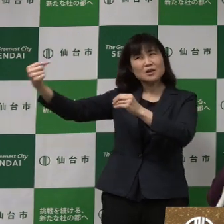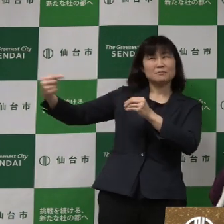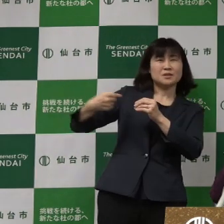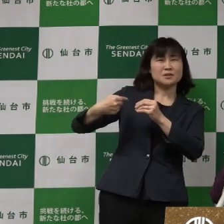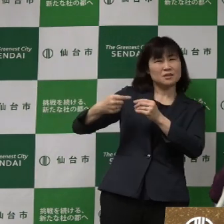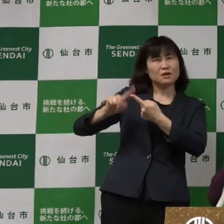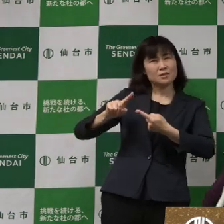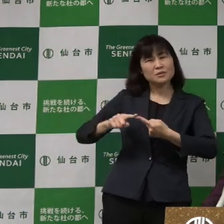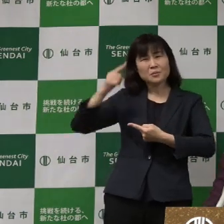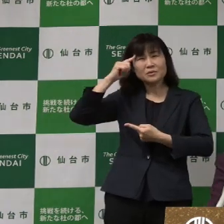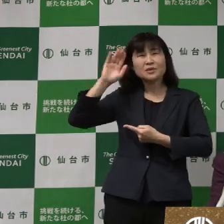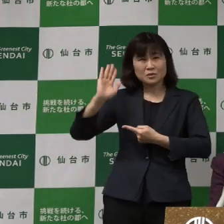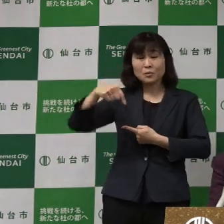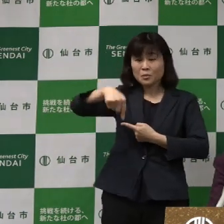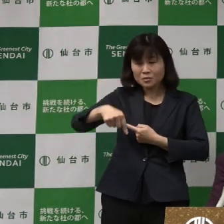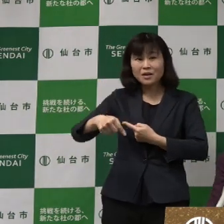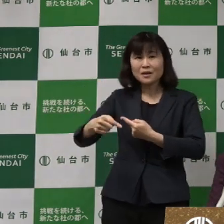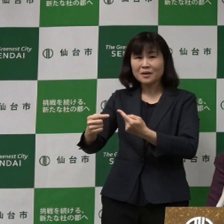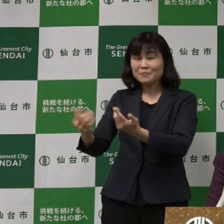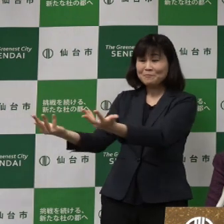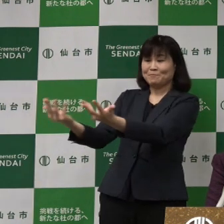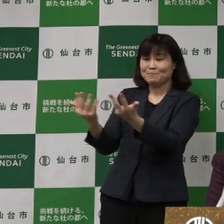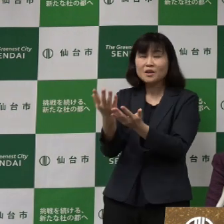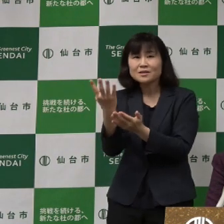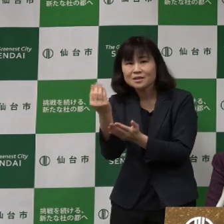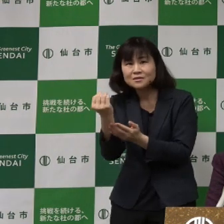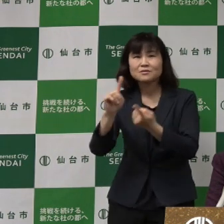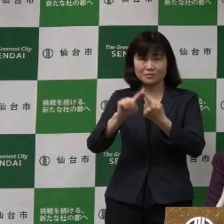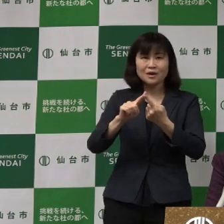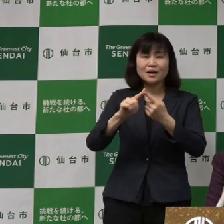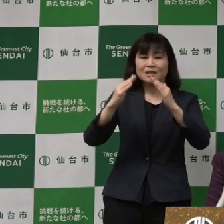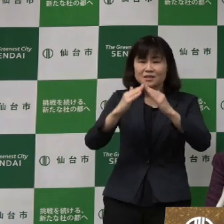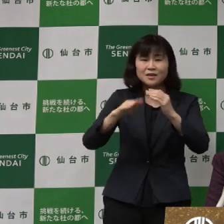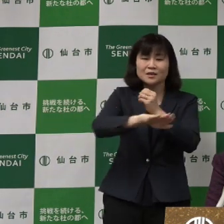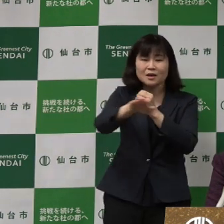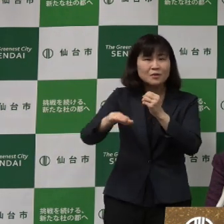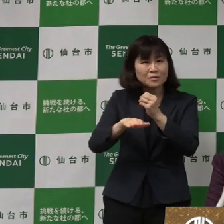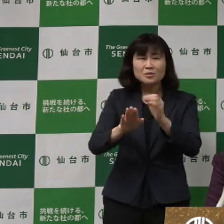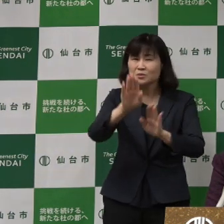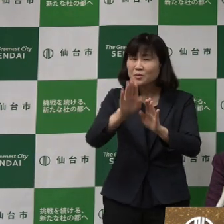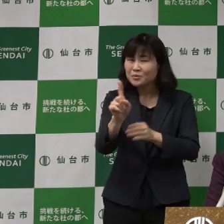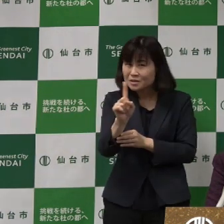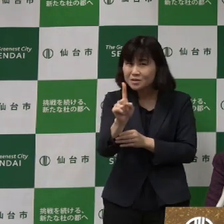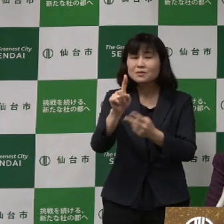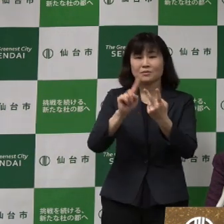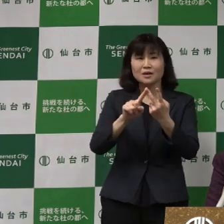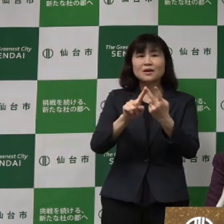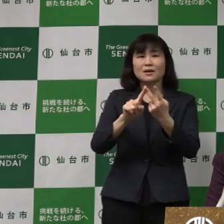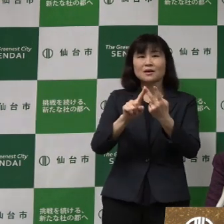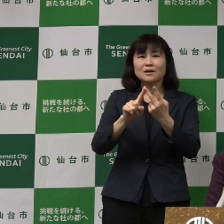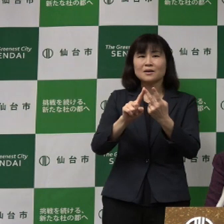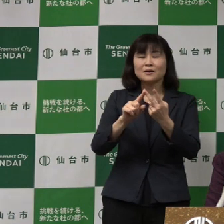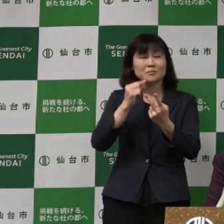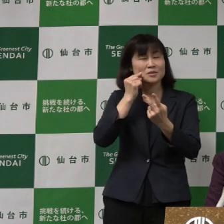け入れるのかとか、どういった体制で受け入れるのかとか、あと、政府から既に何人か